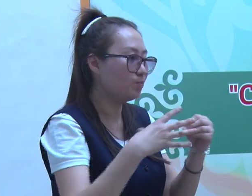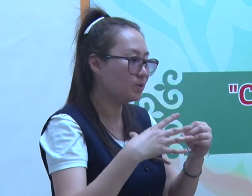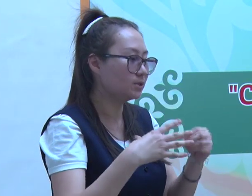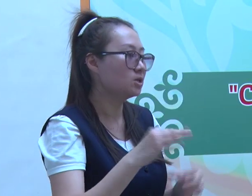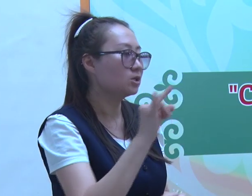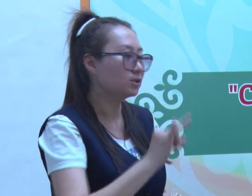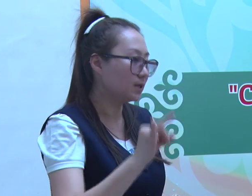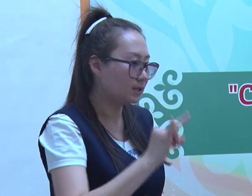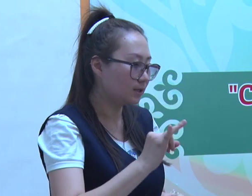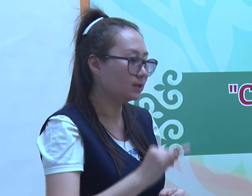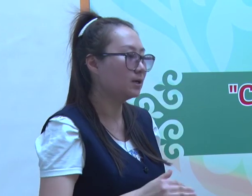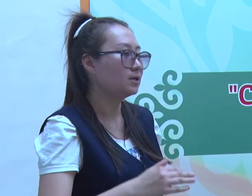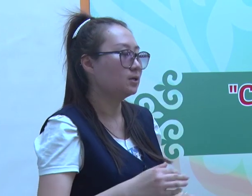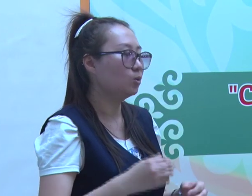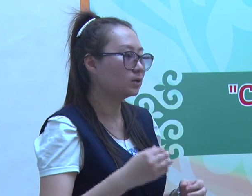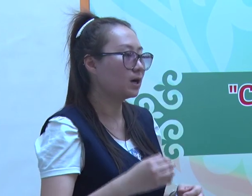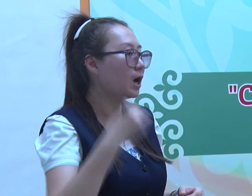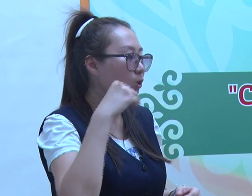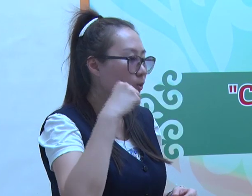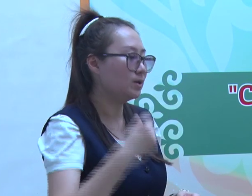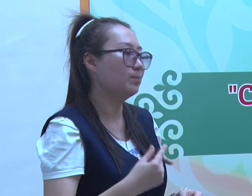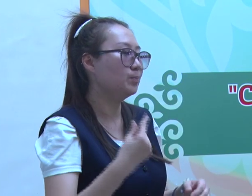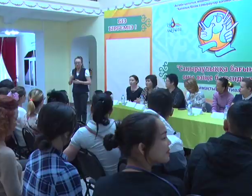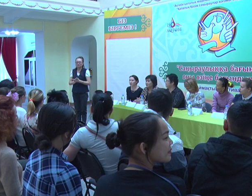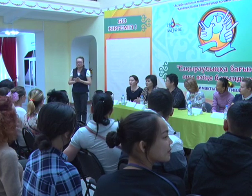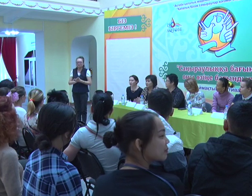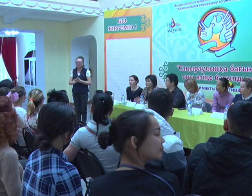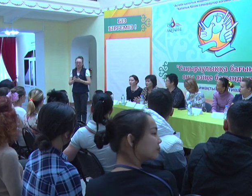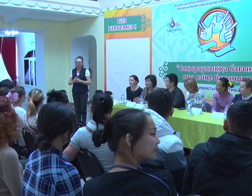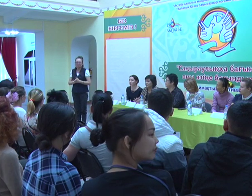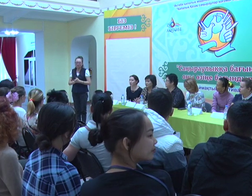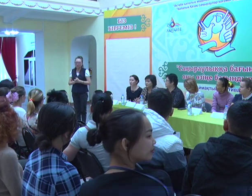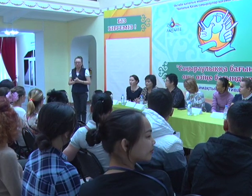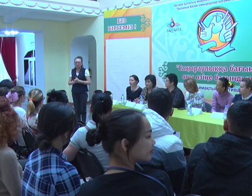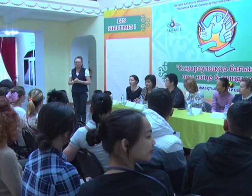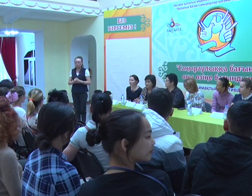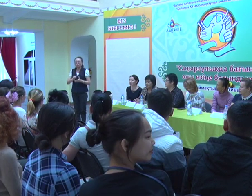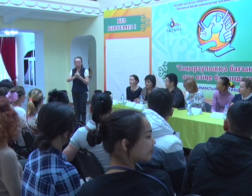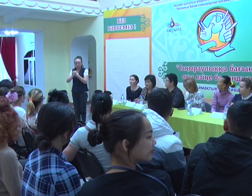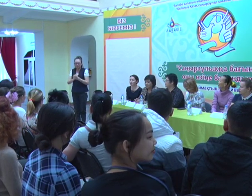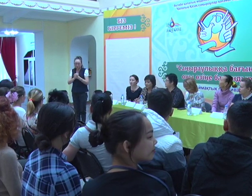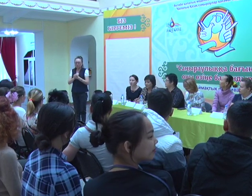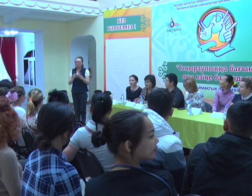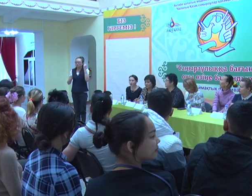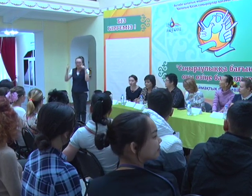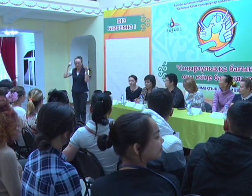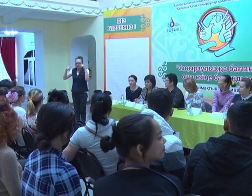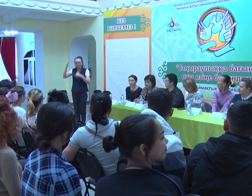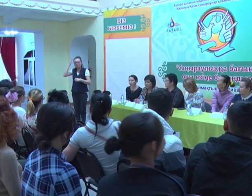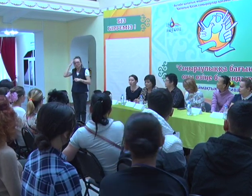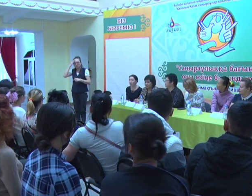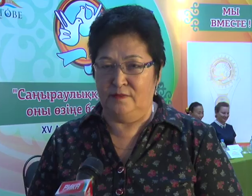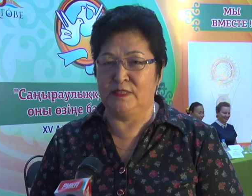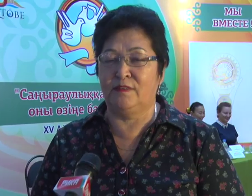– привлечение молодежи, инвалидов по слуху к занятиям искусством и художественной самодеятельности, обмен опытом между творческими коллективами из